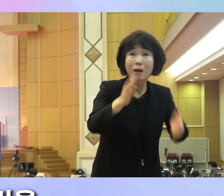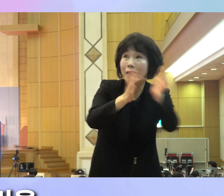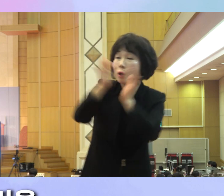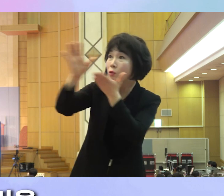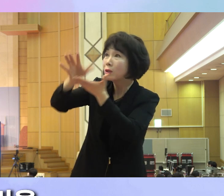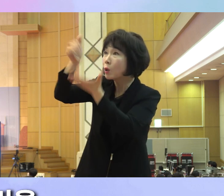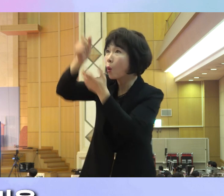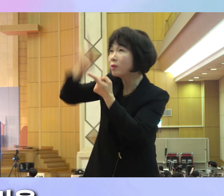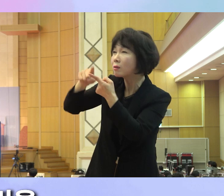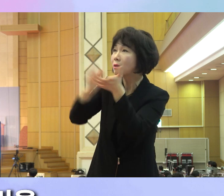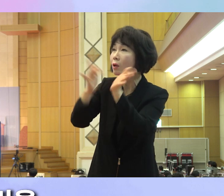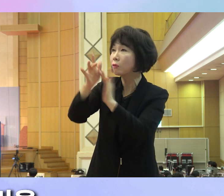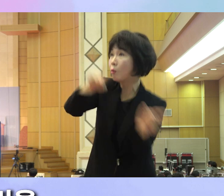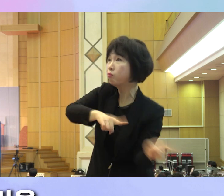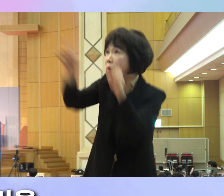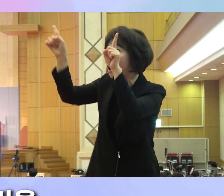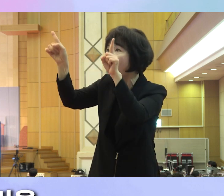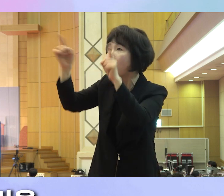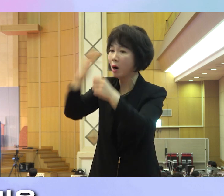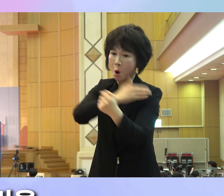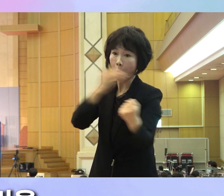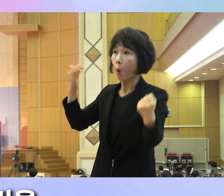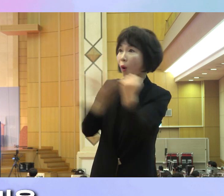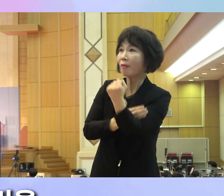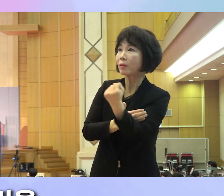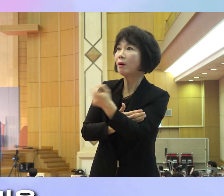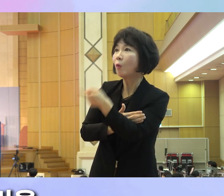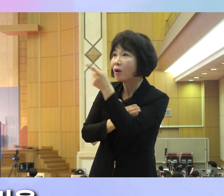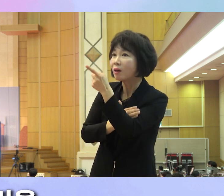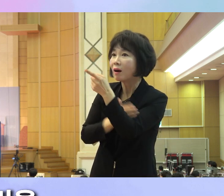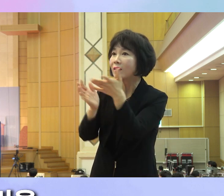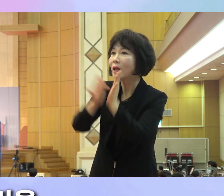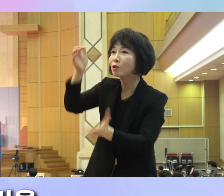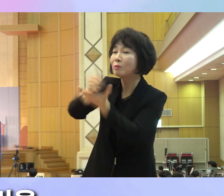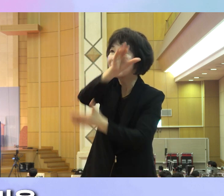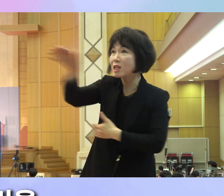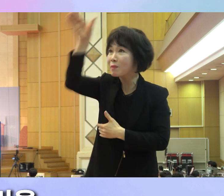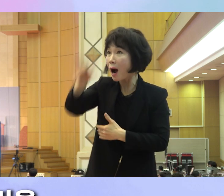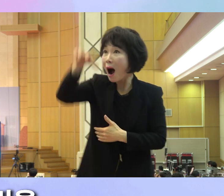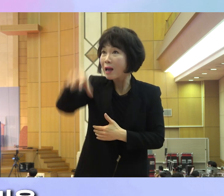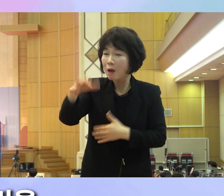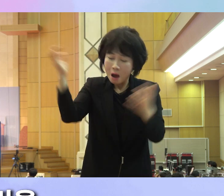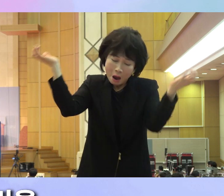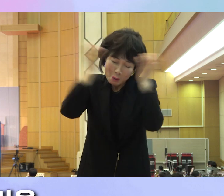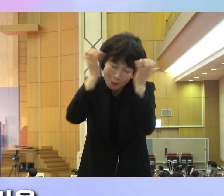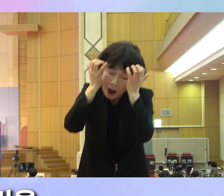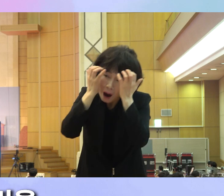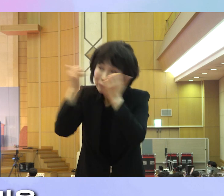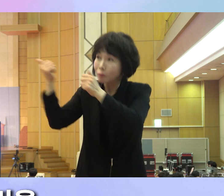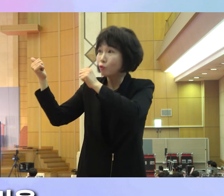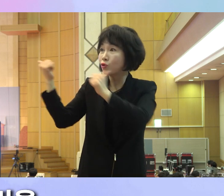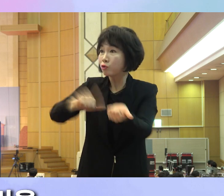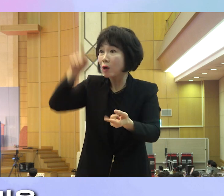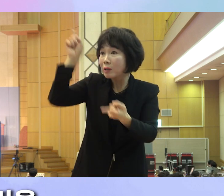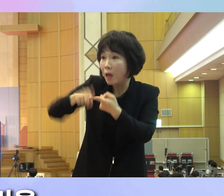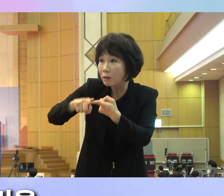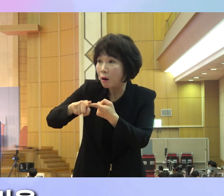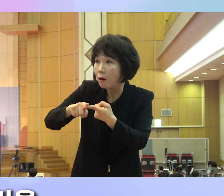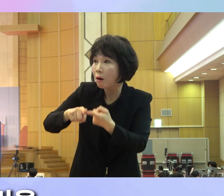대해서, 그리스도의 그 부활의 권능과 예수님이 십자가에서 고난받고 죽으심에 대한